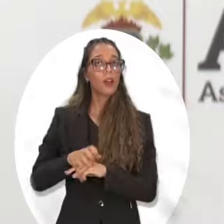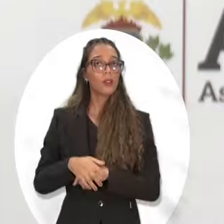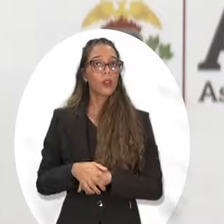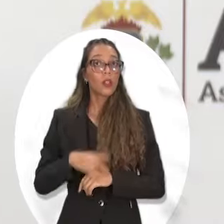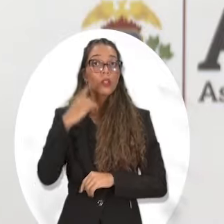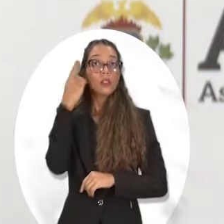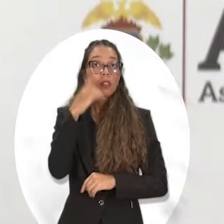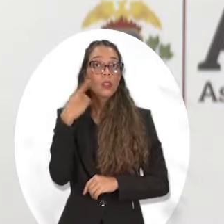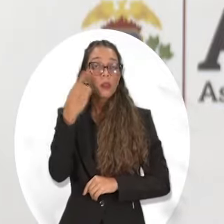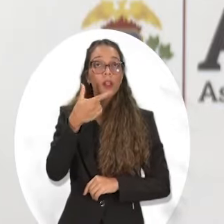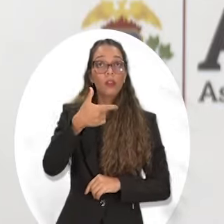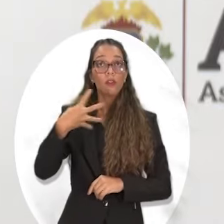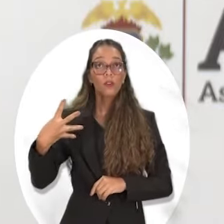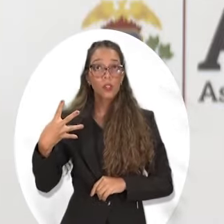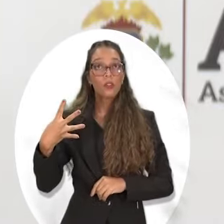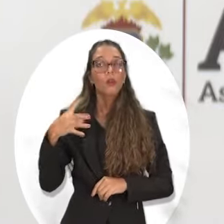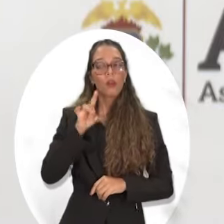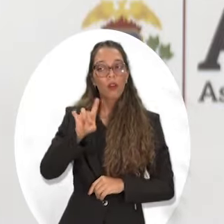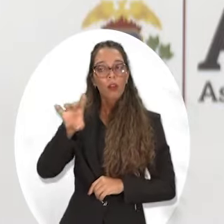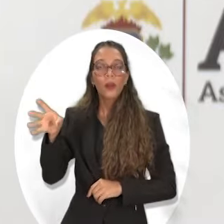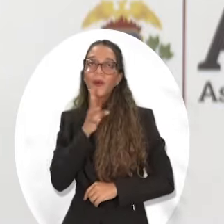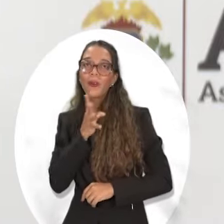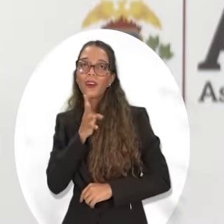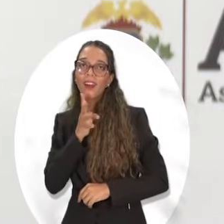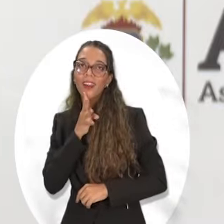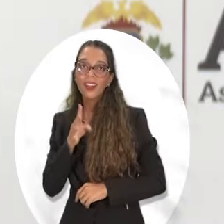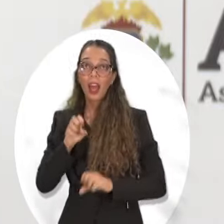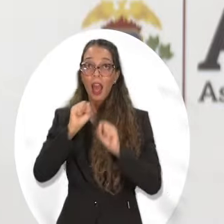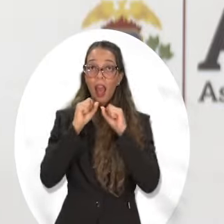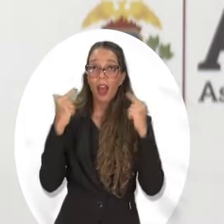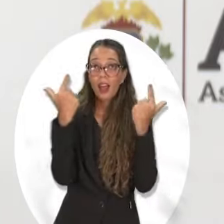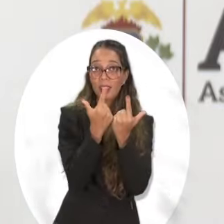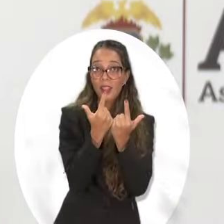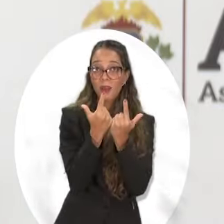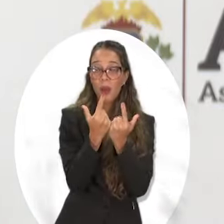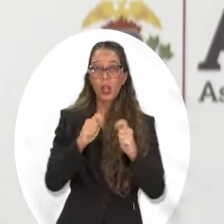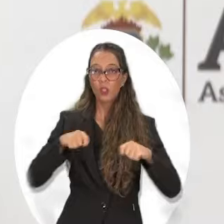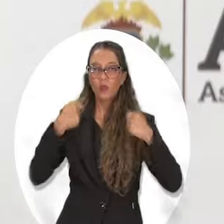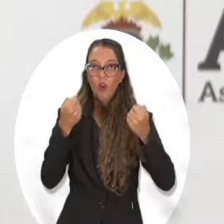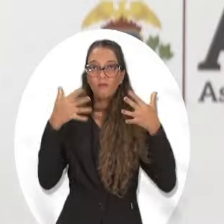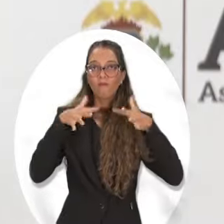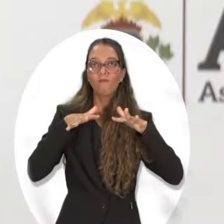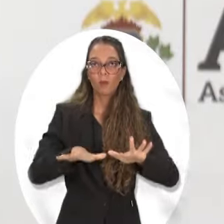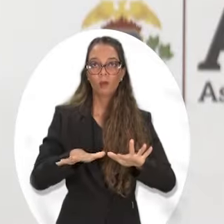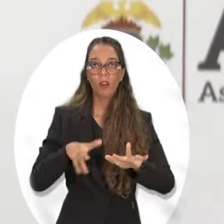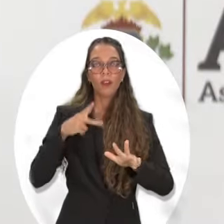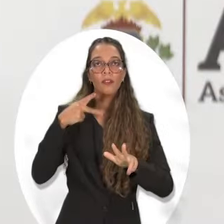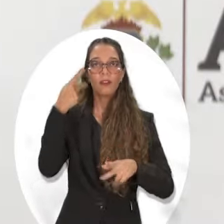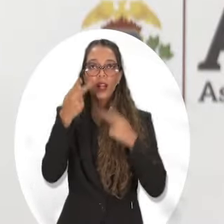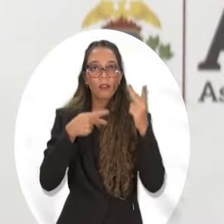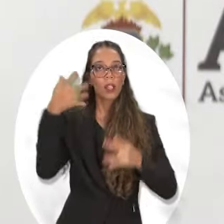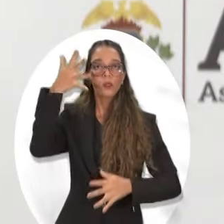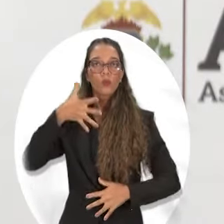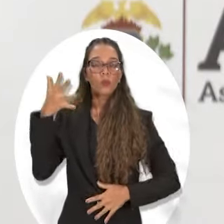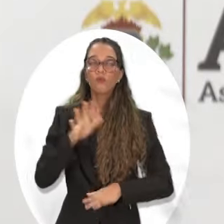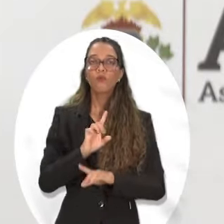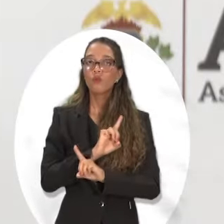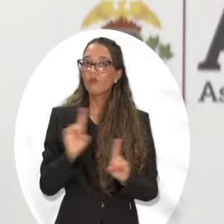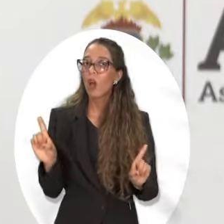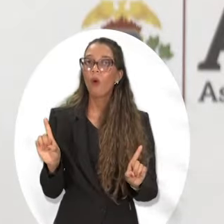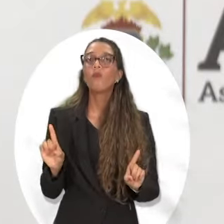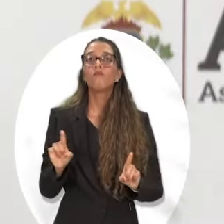estado, conhecerem um pouco de cada um dos 24 parlamentares. Então a Assembleia tem praticado a inclusão, não só no discurso, mas